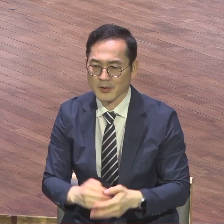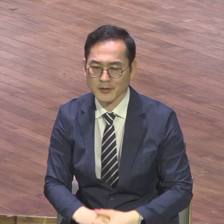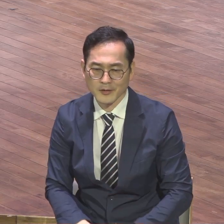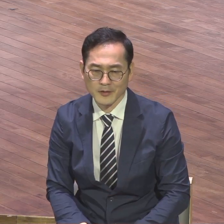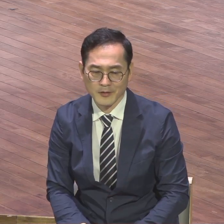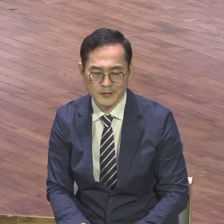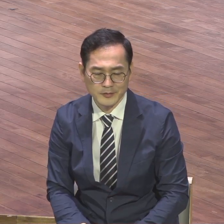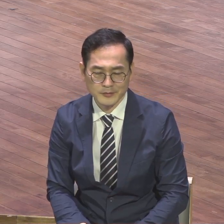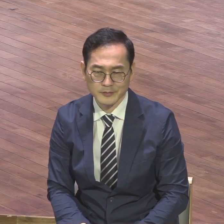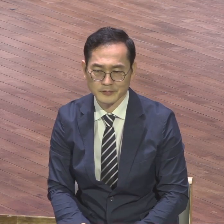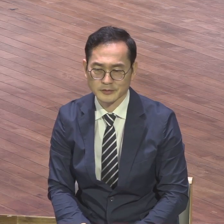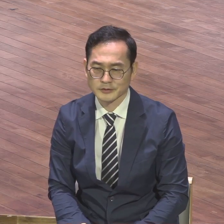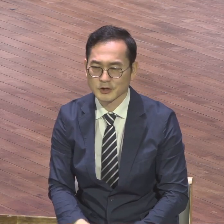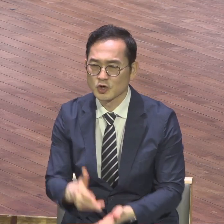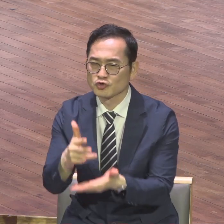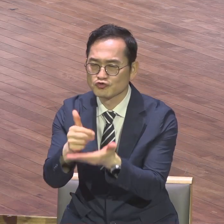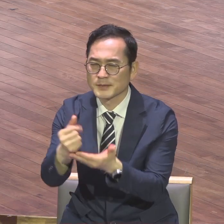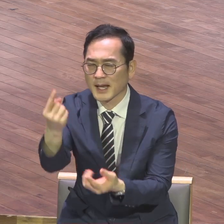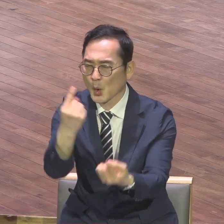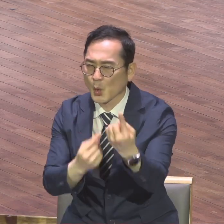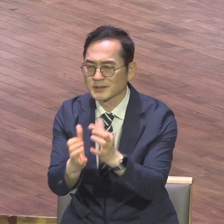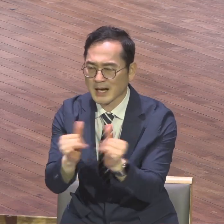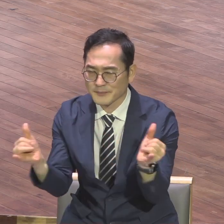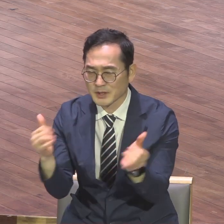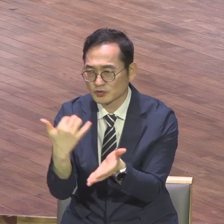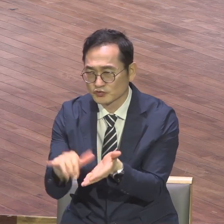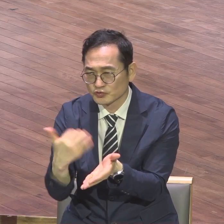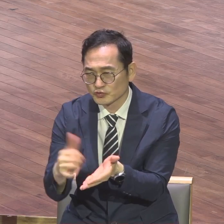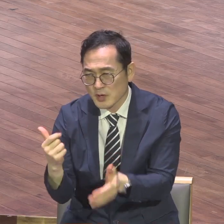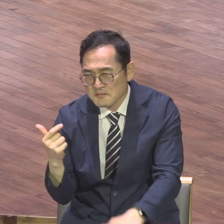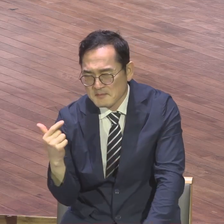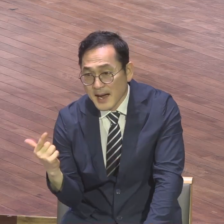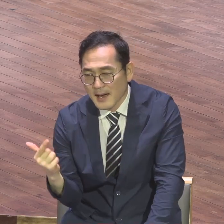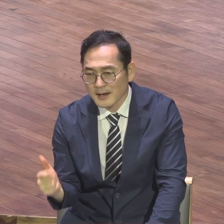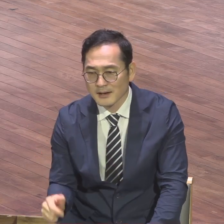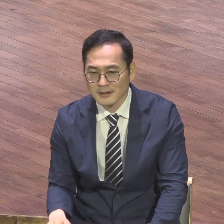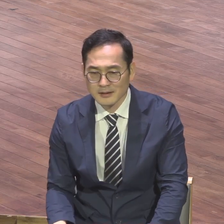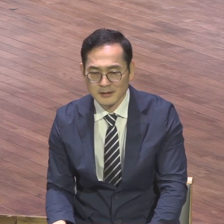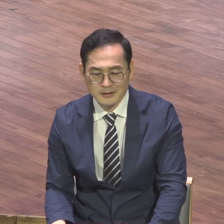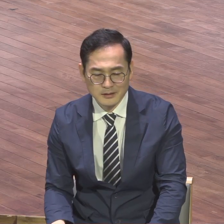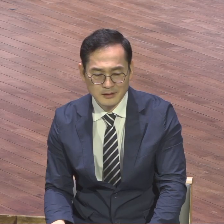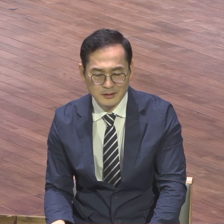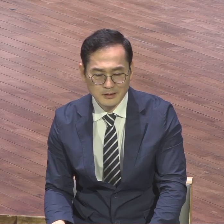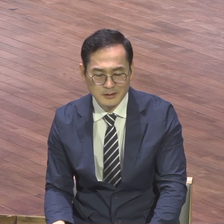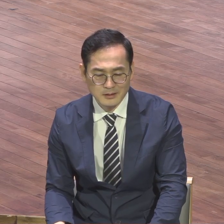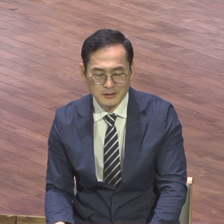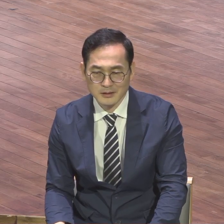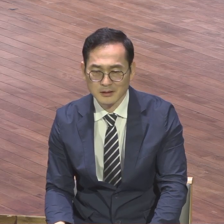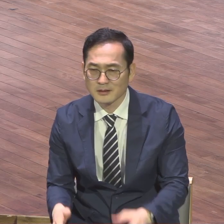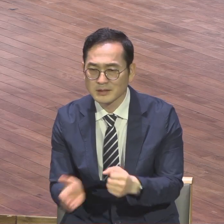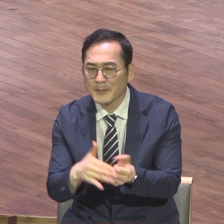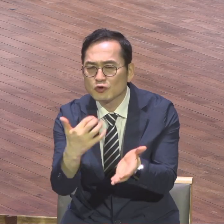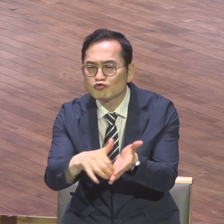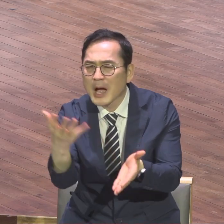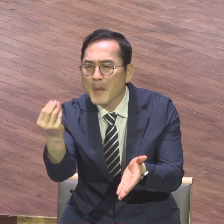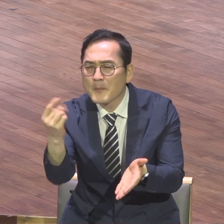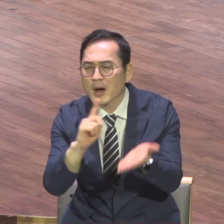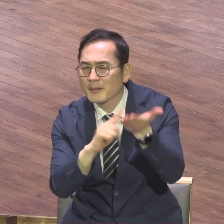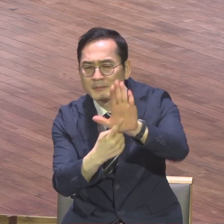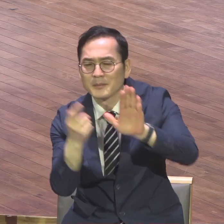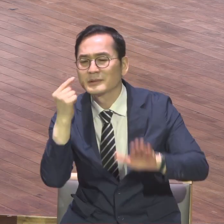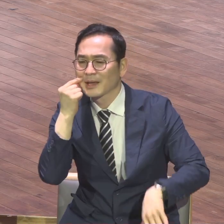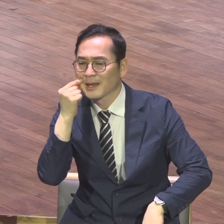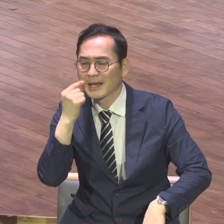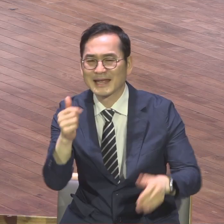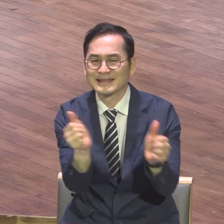믿고 죽게 나오는 자가 더 많으니 남녀의 큰 무리더라 이렇게 끝내버려요. 너무 많아가 이제 숫자를 세할 수